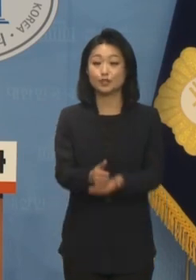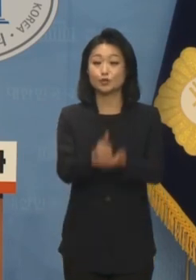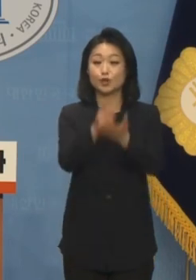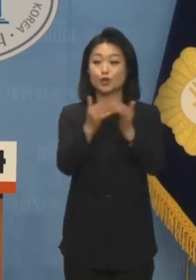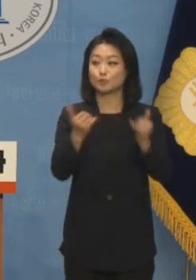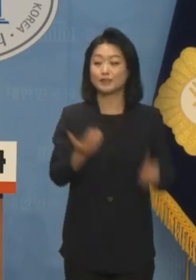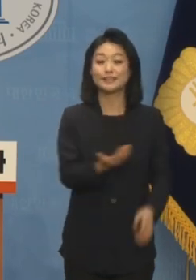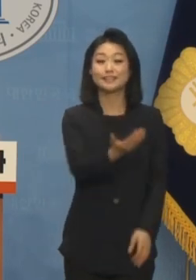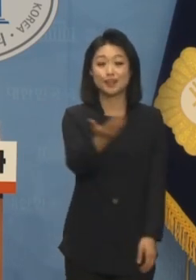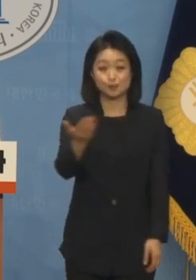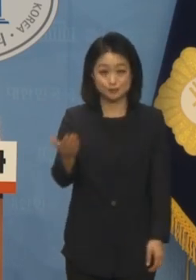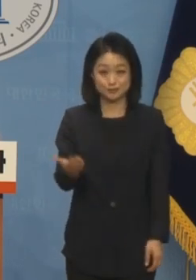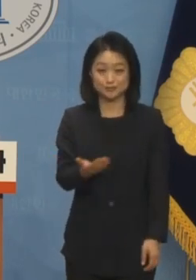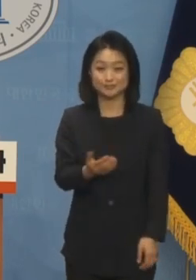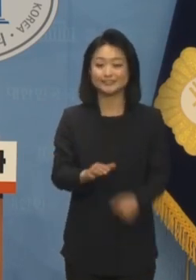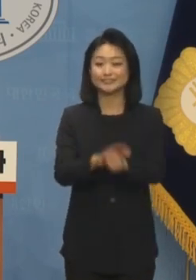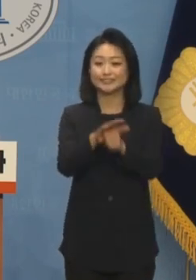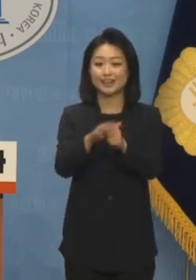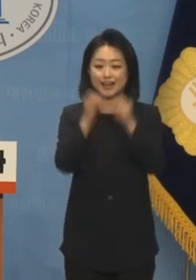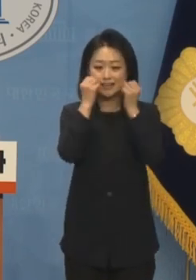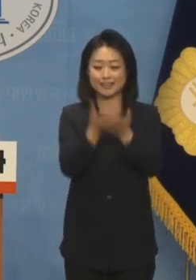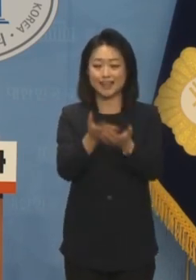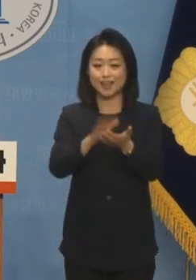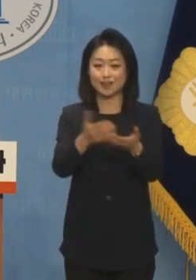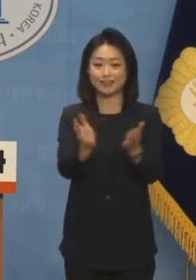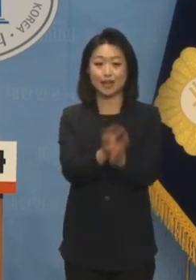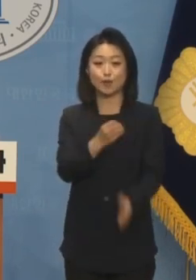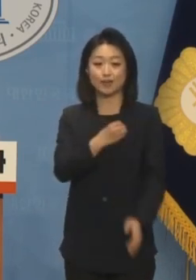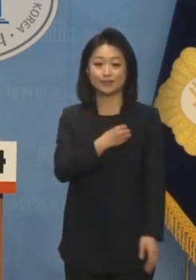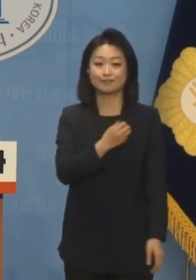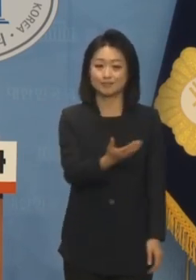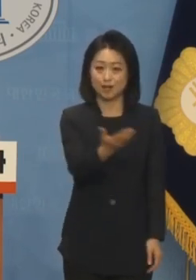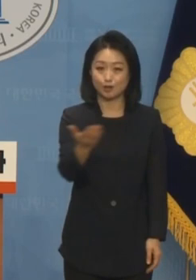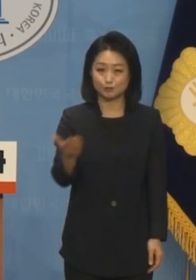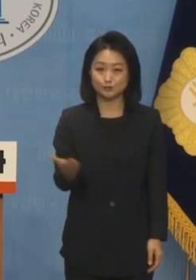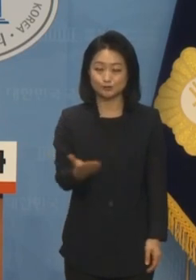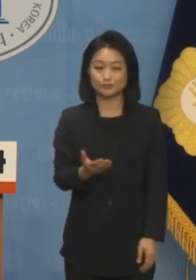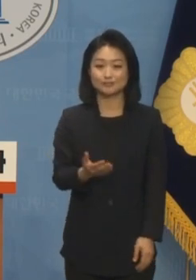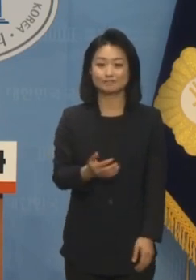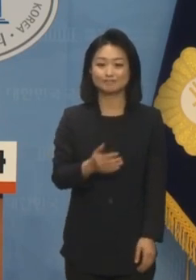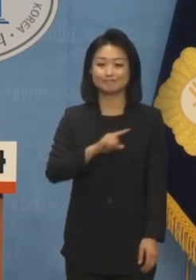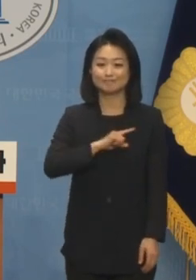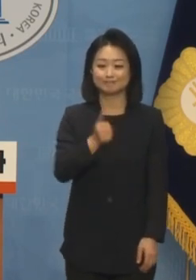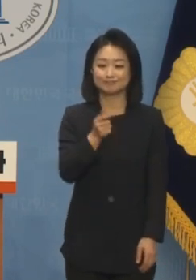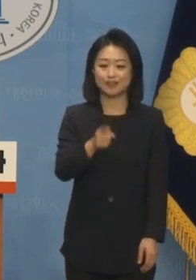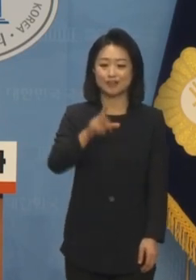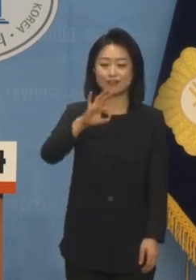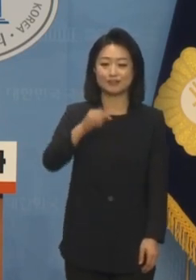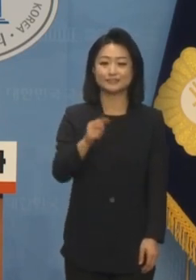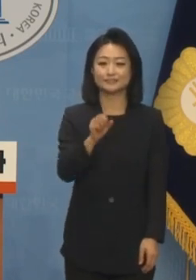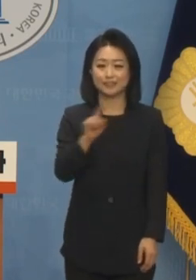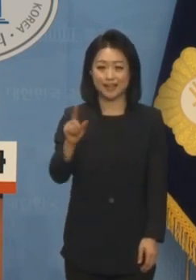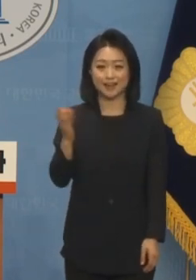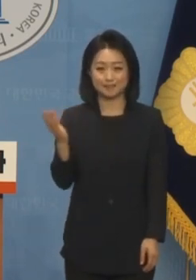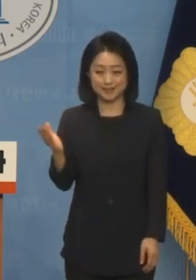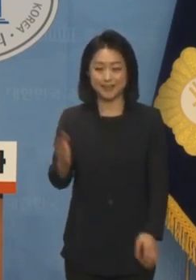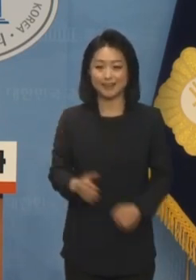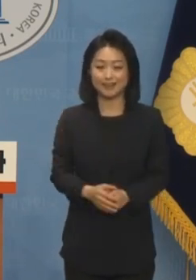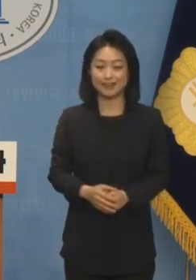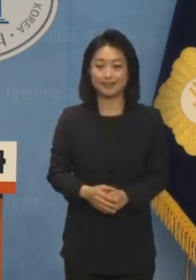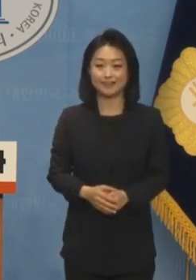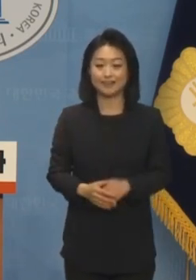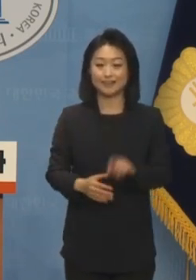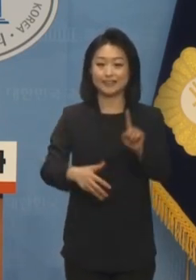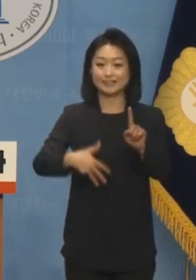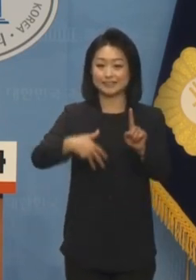존경하는 국민 여러분, 사랑하는 개혁신당 당원 동지 여러분, 허은하입니다. 저는 이번